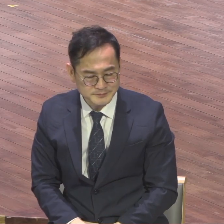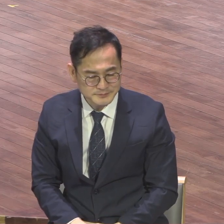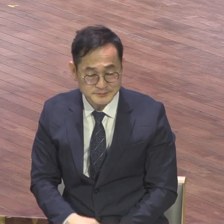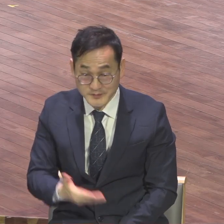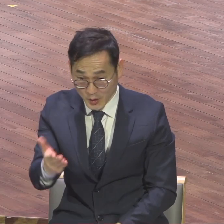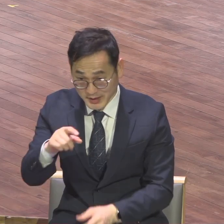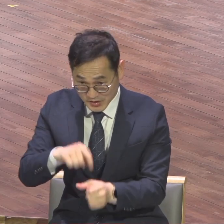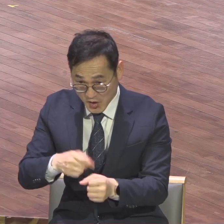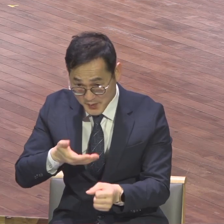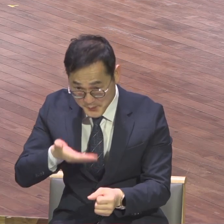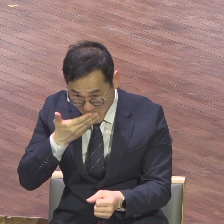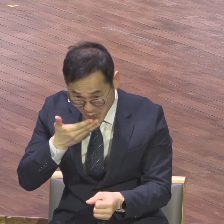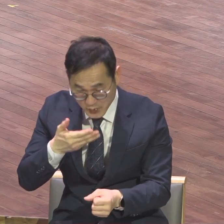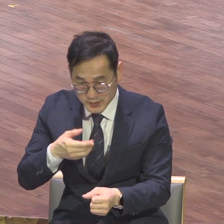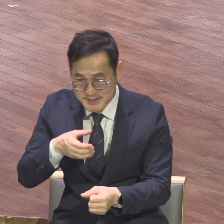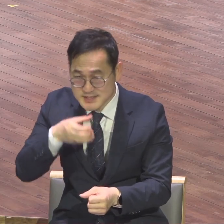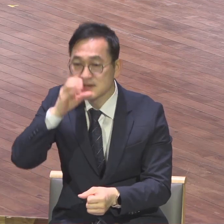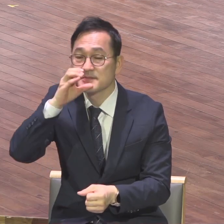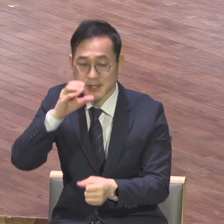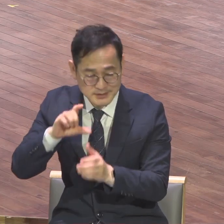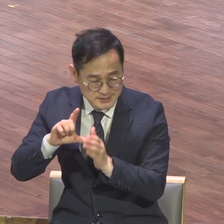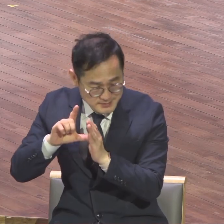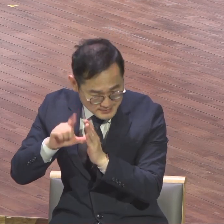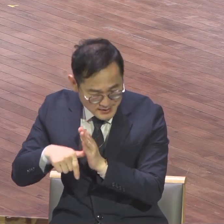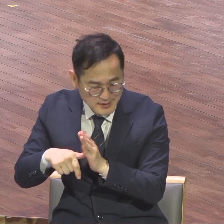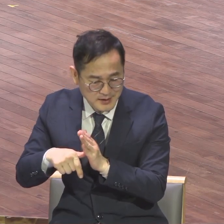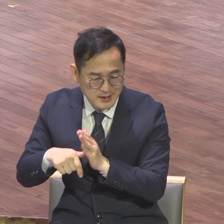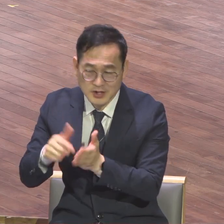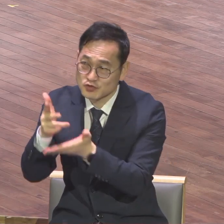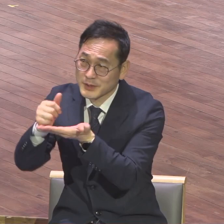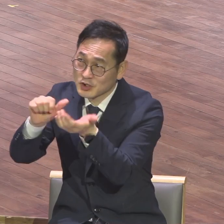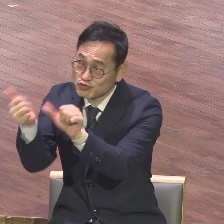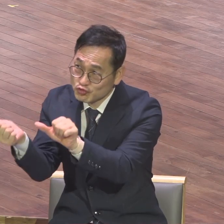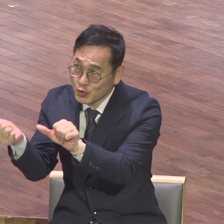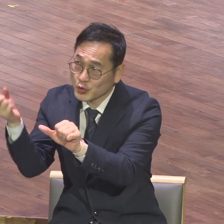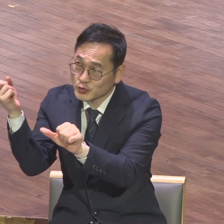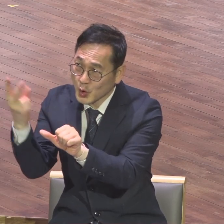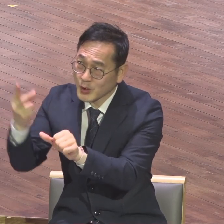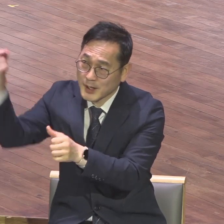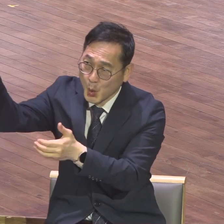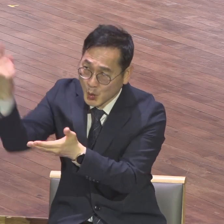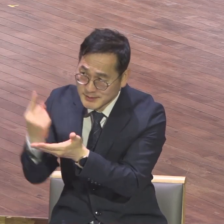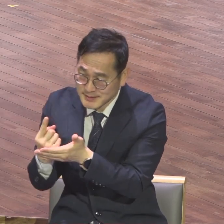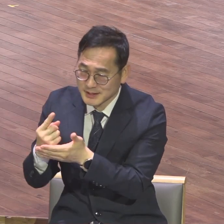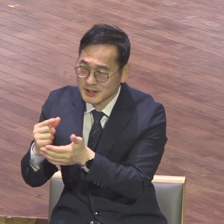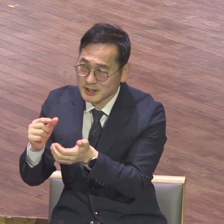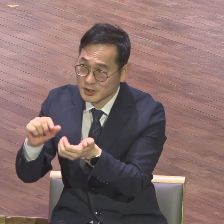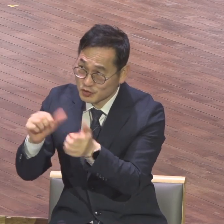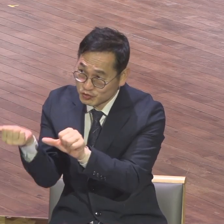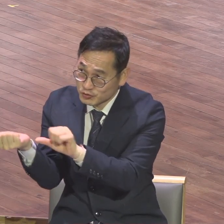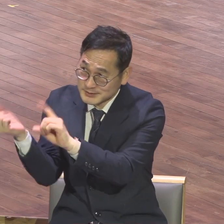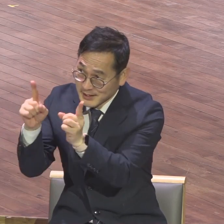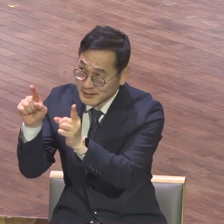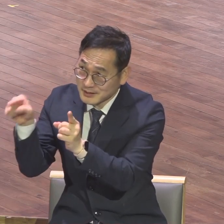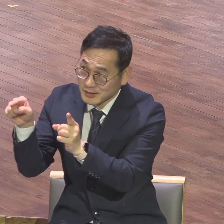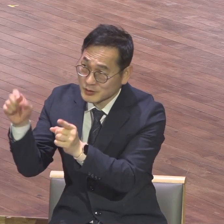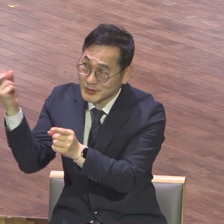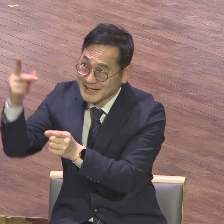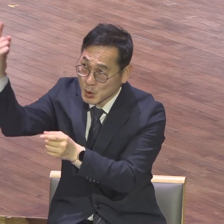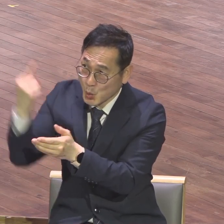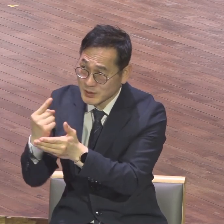너희가 이 떡을 먹으며 이 잔을 마실 때마다 주의 죽으심을 오실 때까지 뭐래요? 전하는 것이다